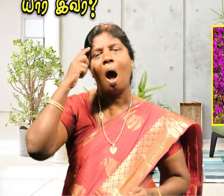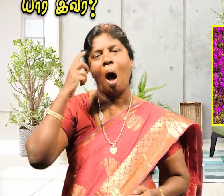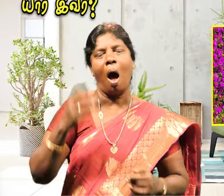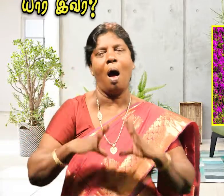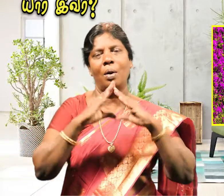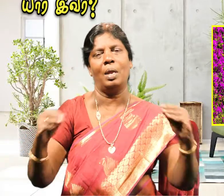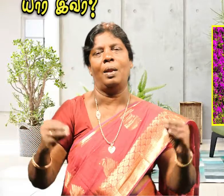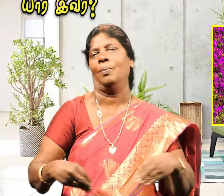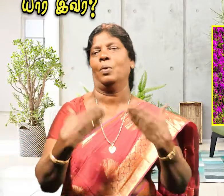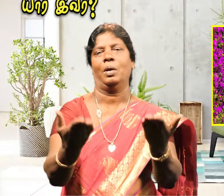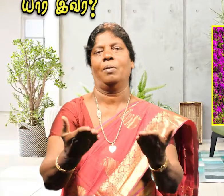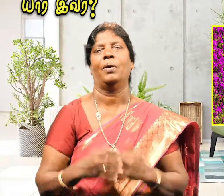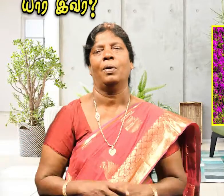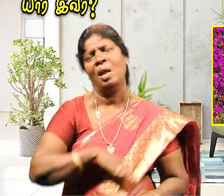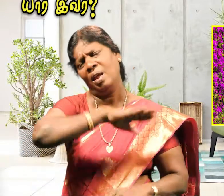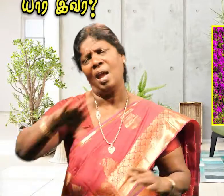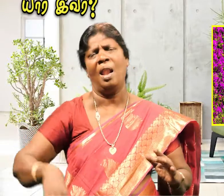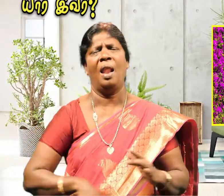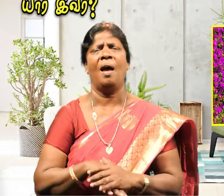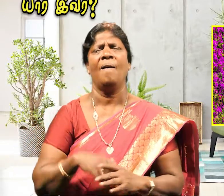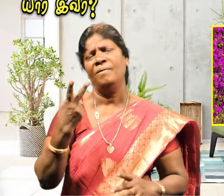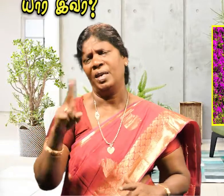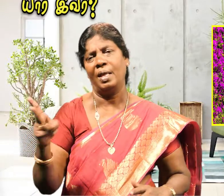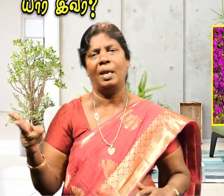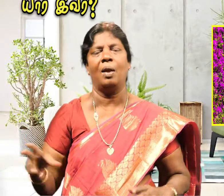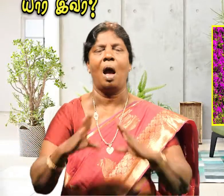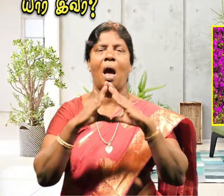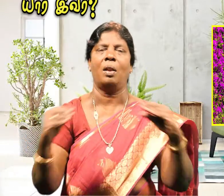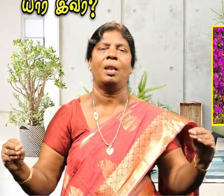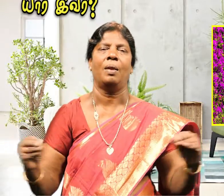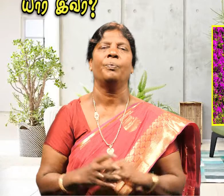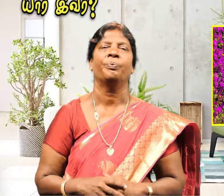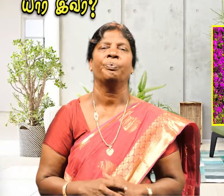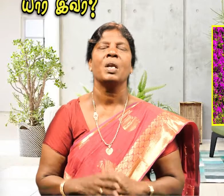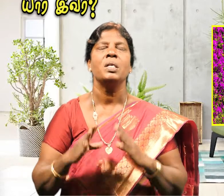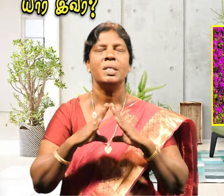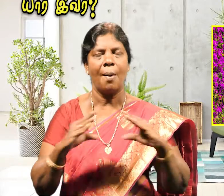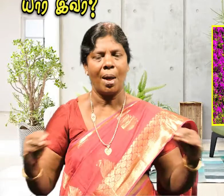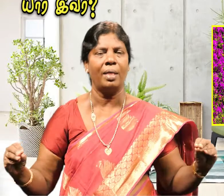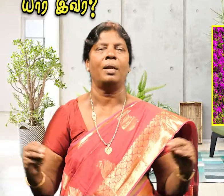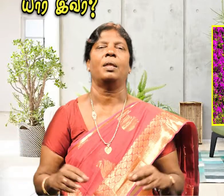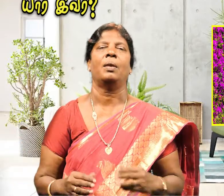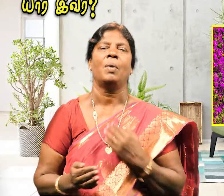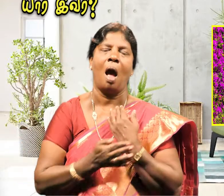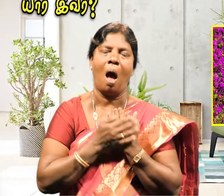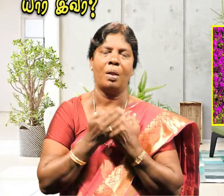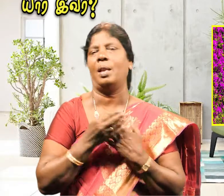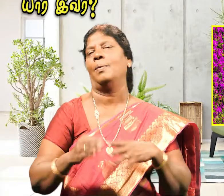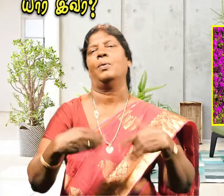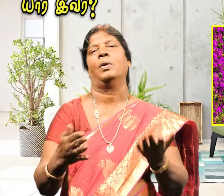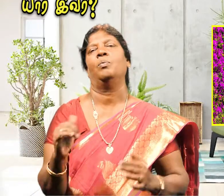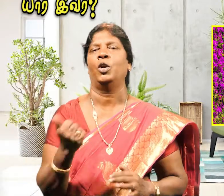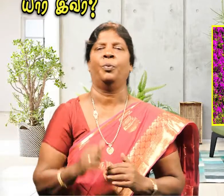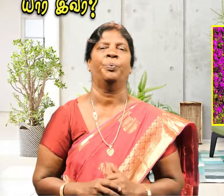சகலவிதமான ஆறுதலின் தேவன். எல்லா விதத்திலும் உங்களுக்கு ஆறுதலையும் சமாதானத்தையும் அவரால்